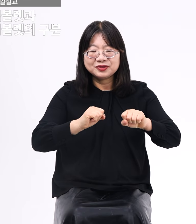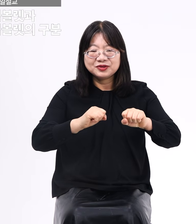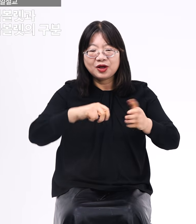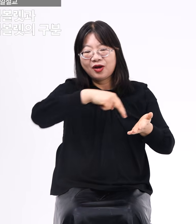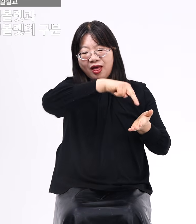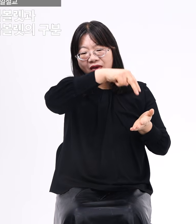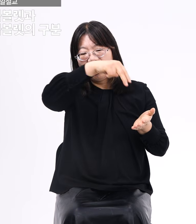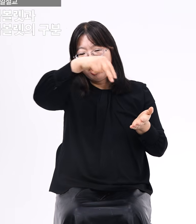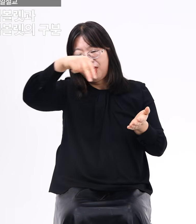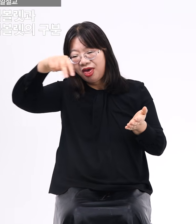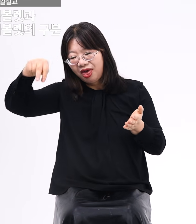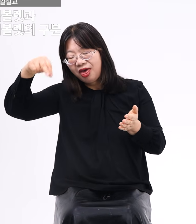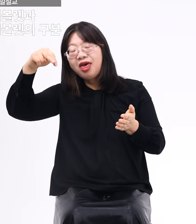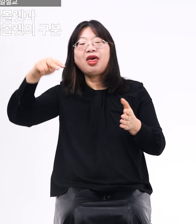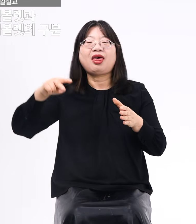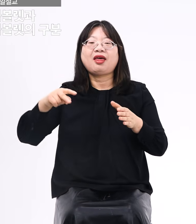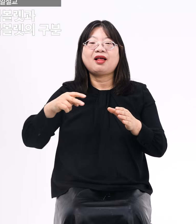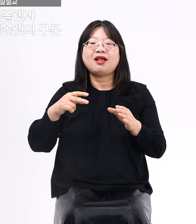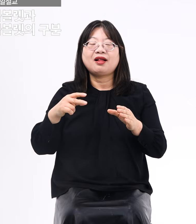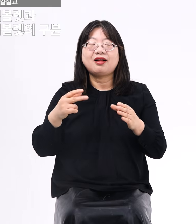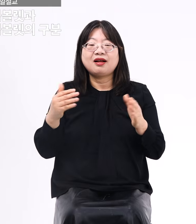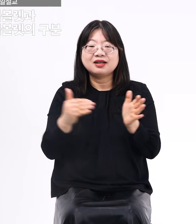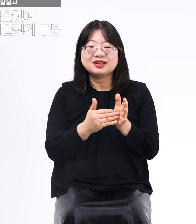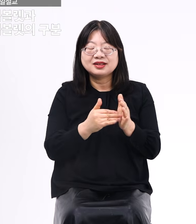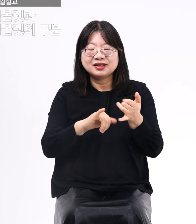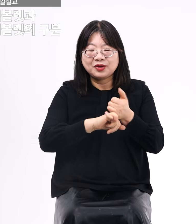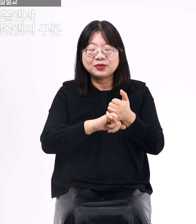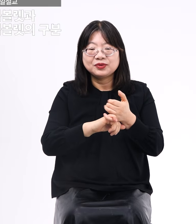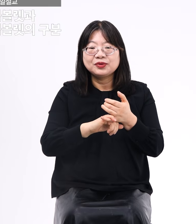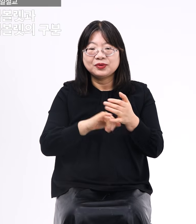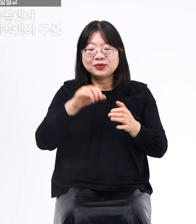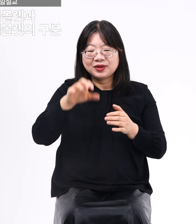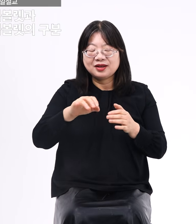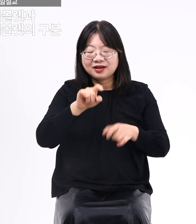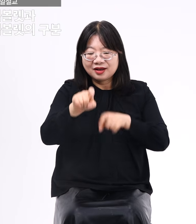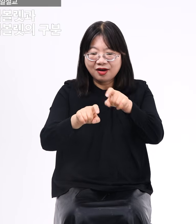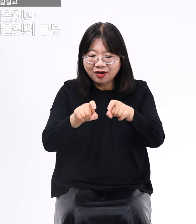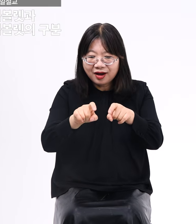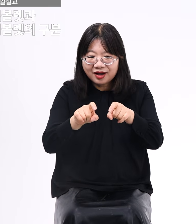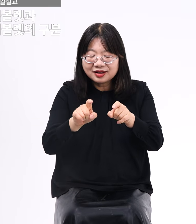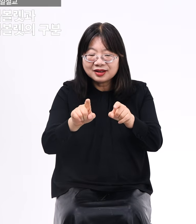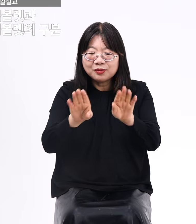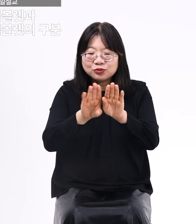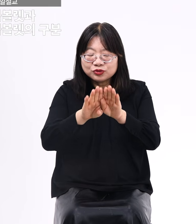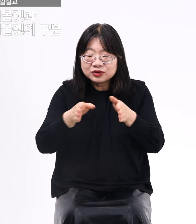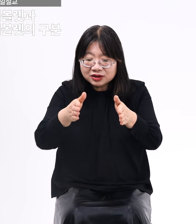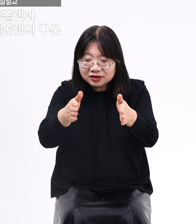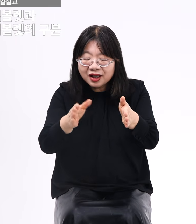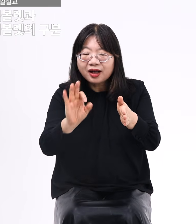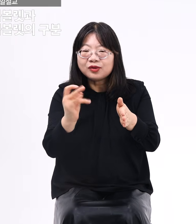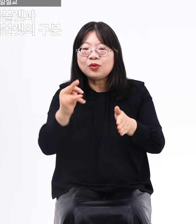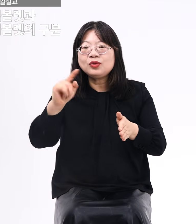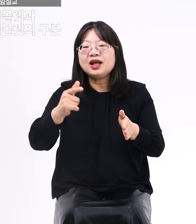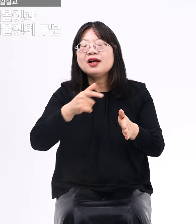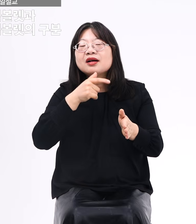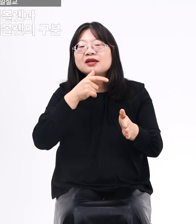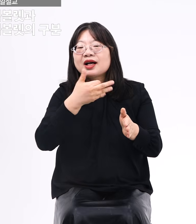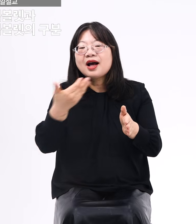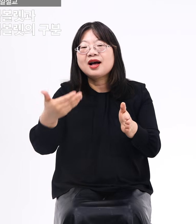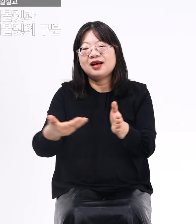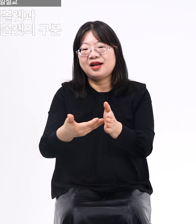여정을 끝내고 약속의 땅으로 들어오던 길목이 요단 나루턱입니다.